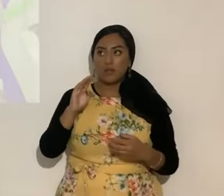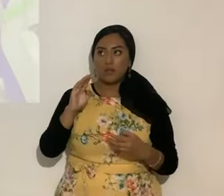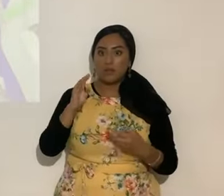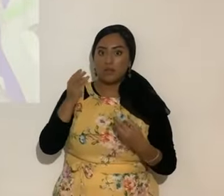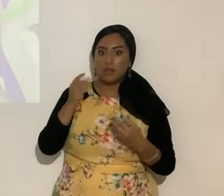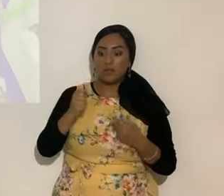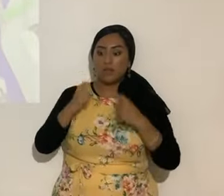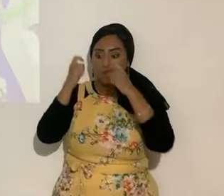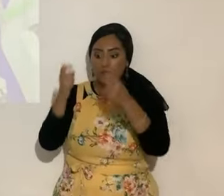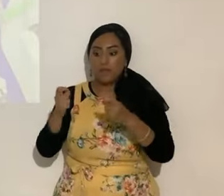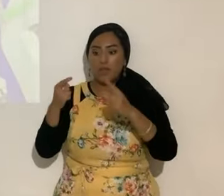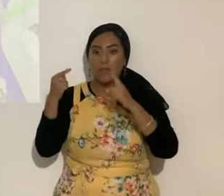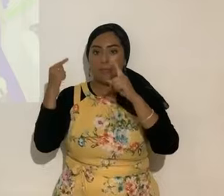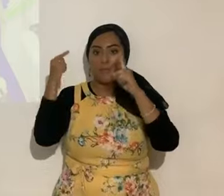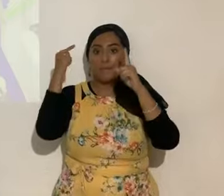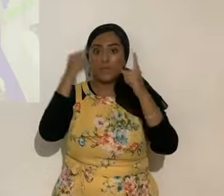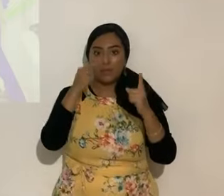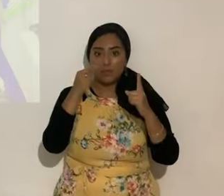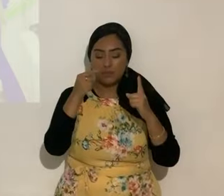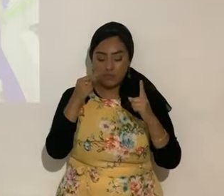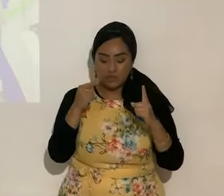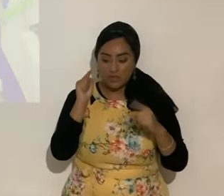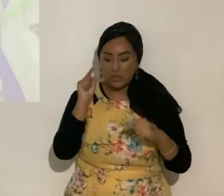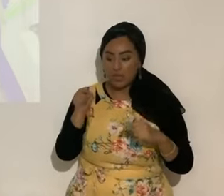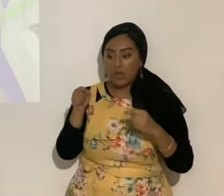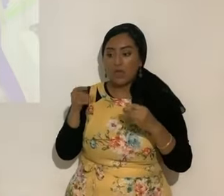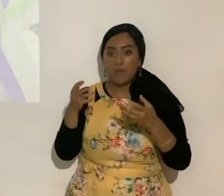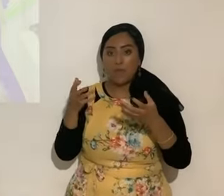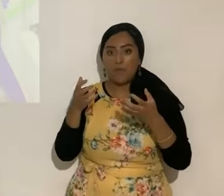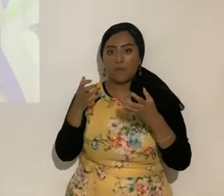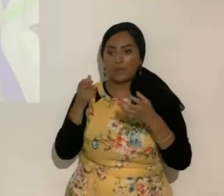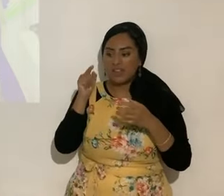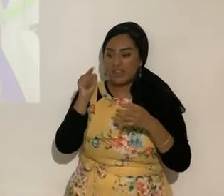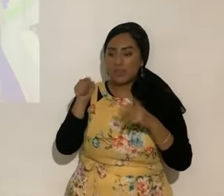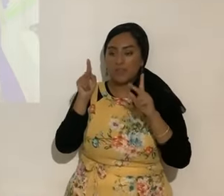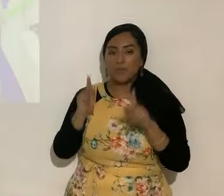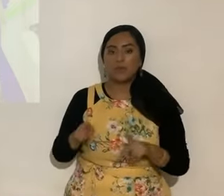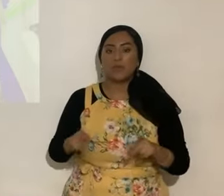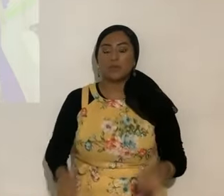el propósito, que quiso, ese ser humano,